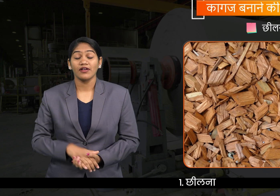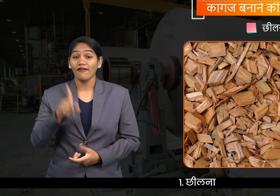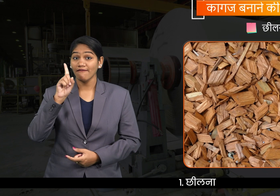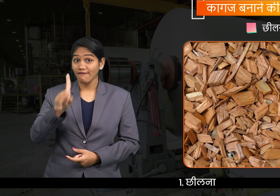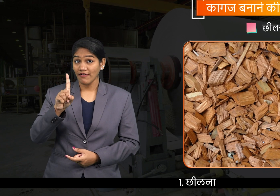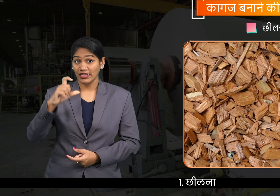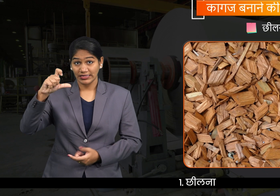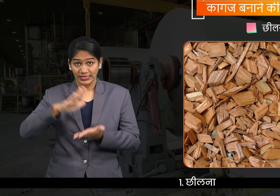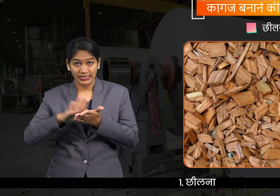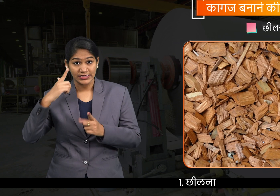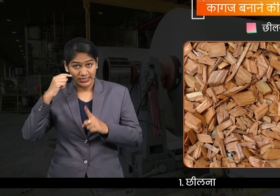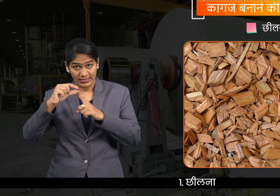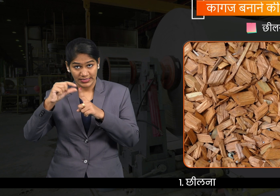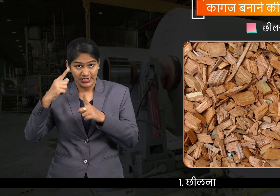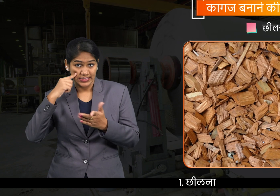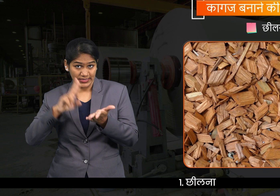पहला, छीलना।